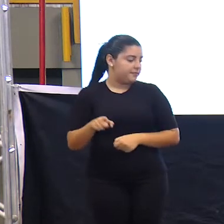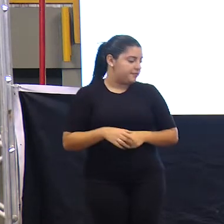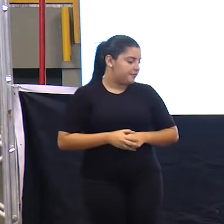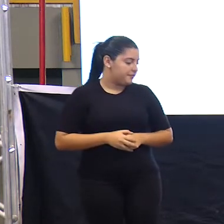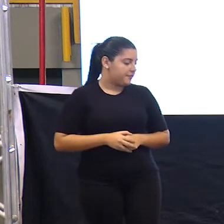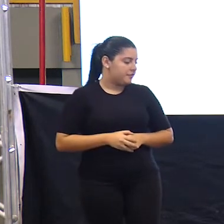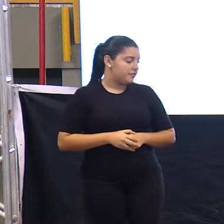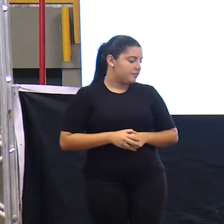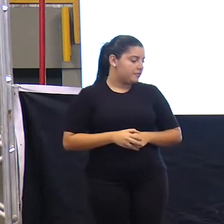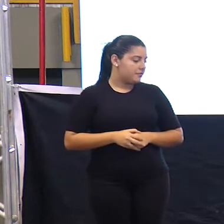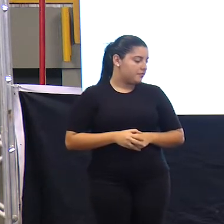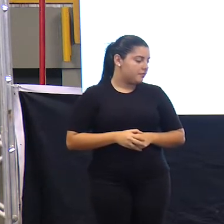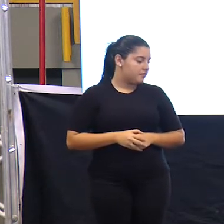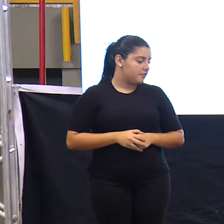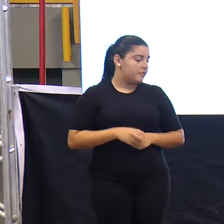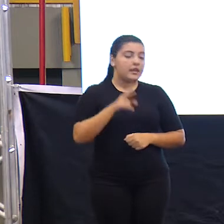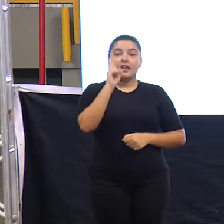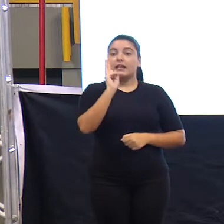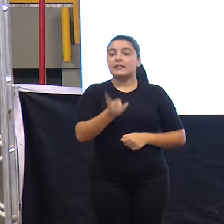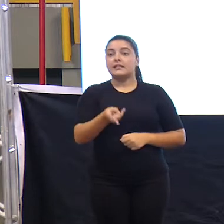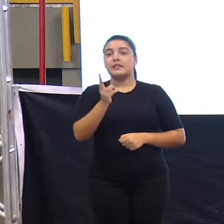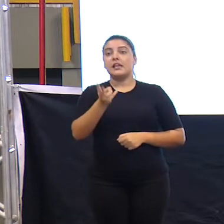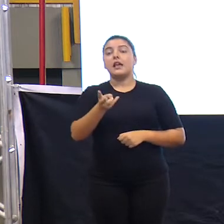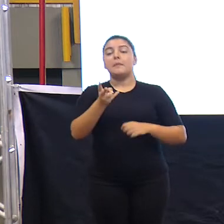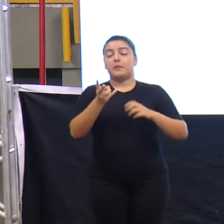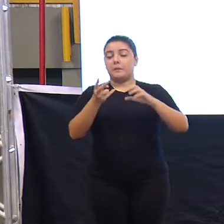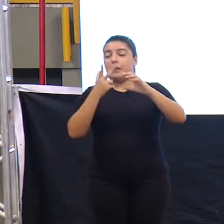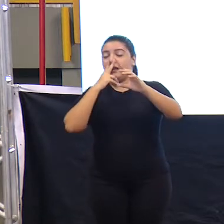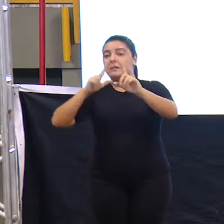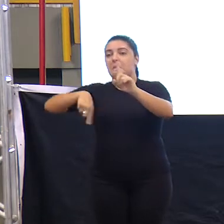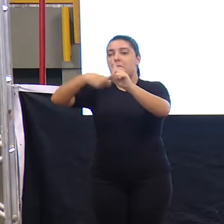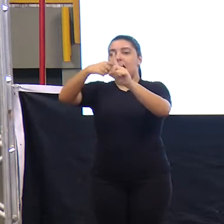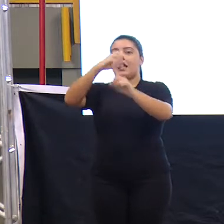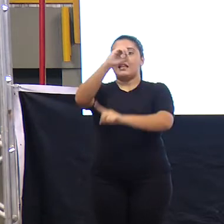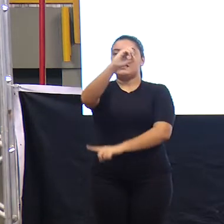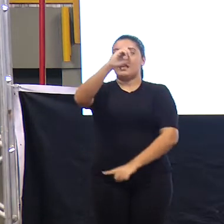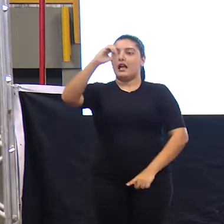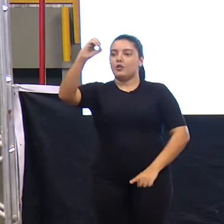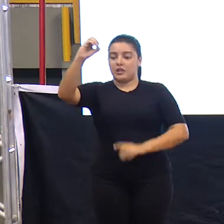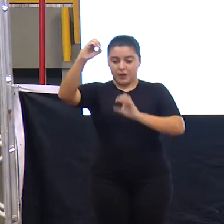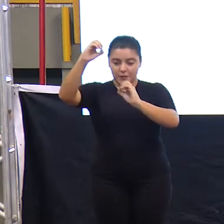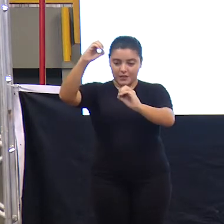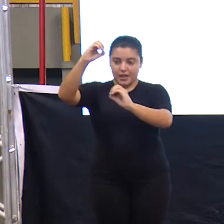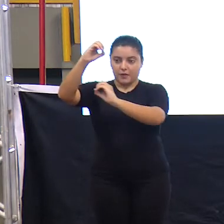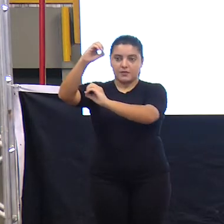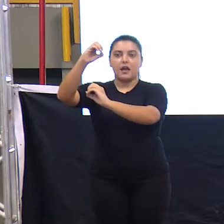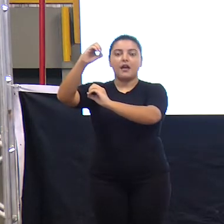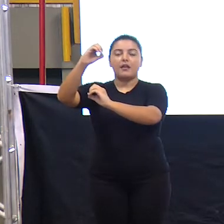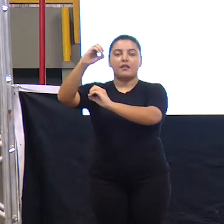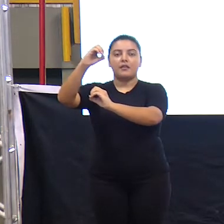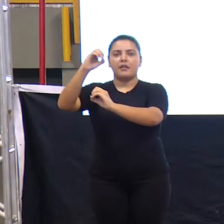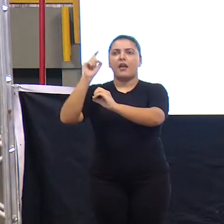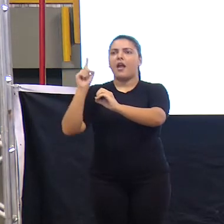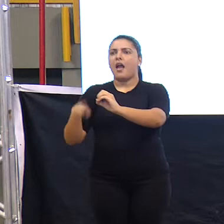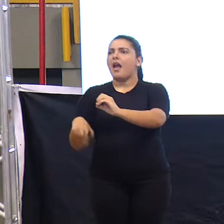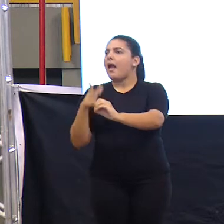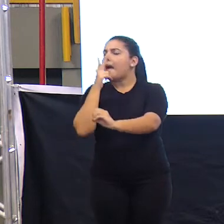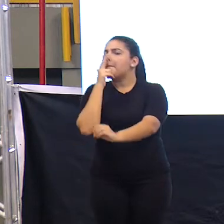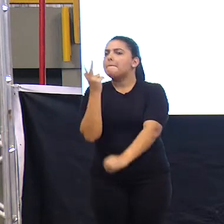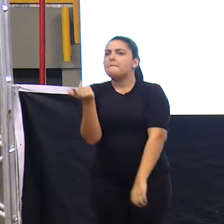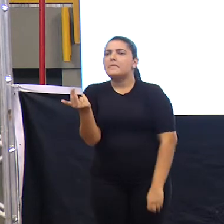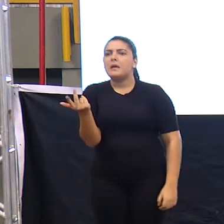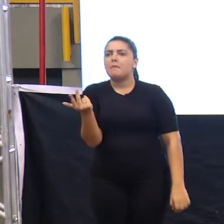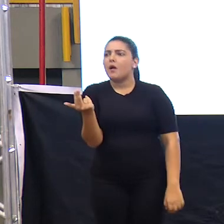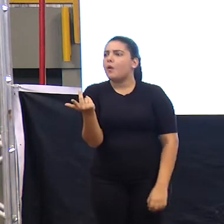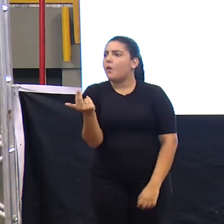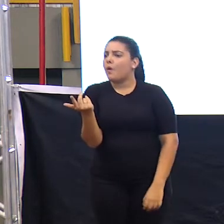vai acrescentar 2 zeros em cima e acrescentar 2 zeros embaixo. É ou não é a mesma coisa?